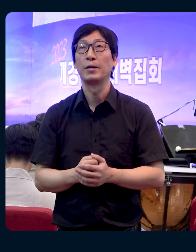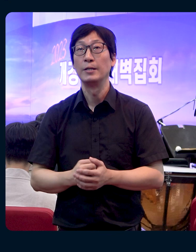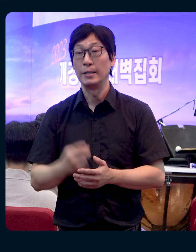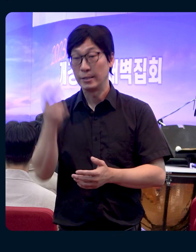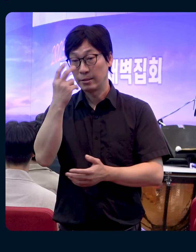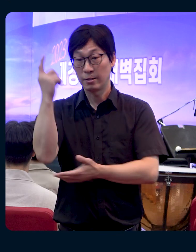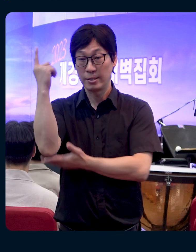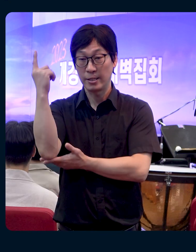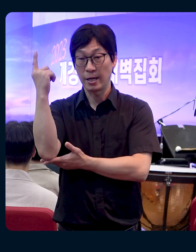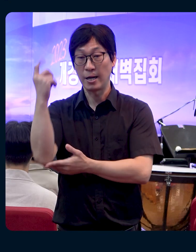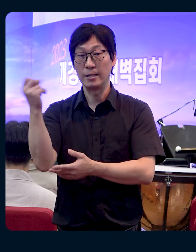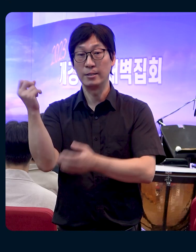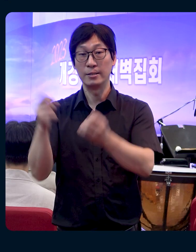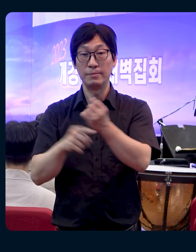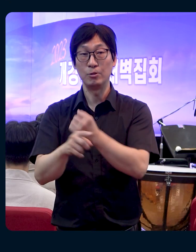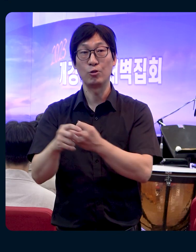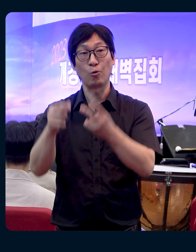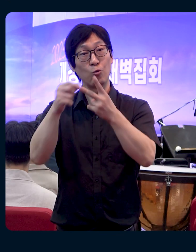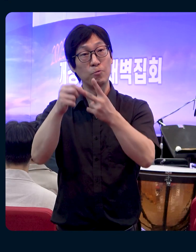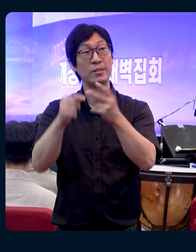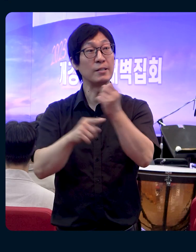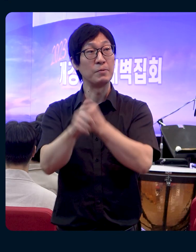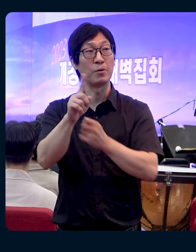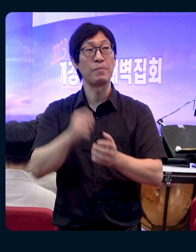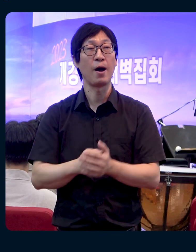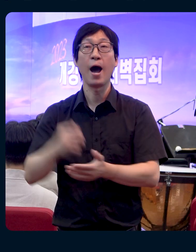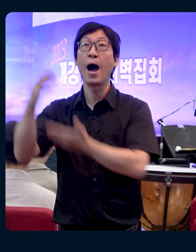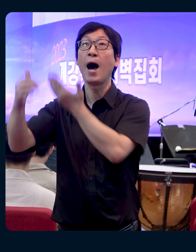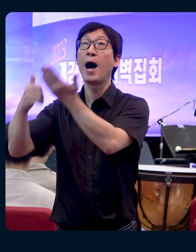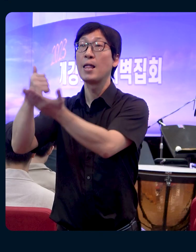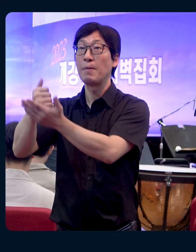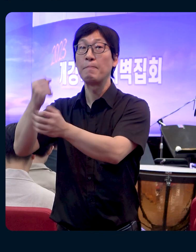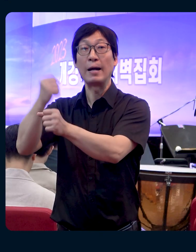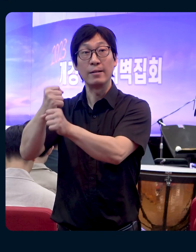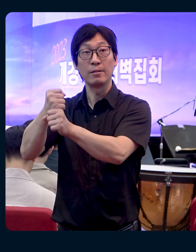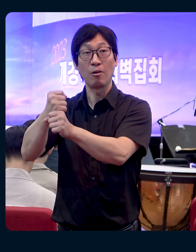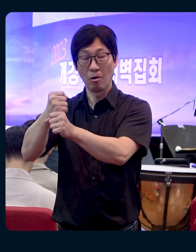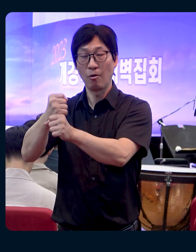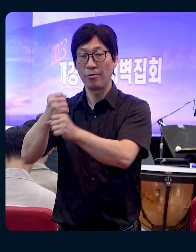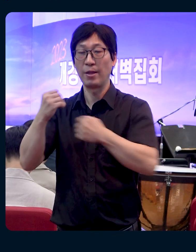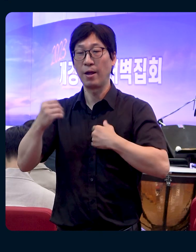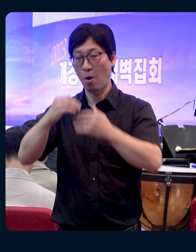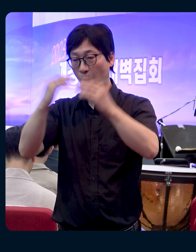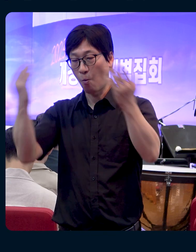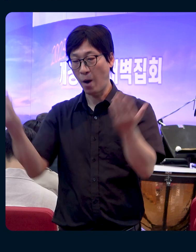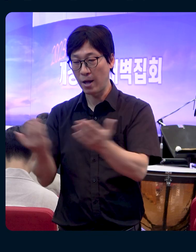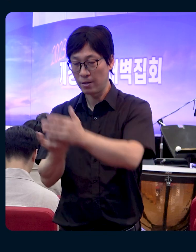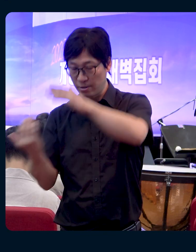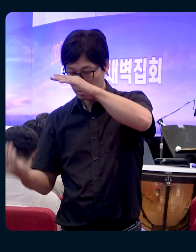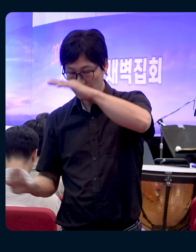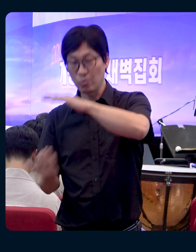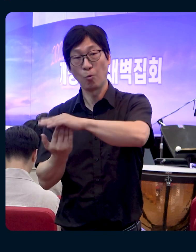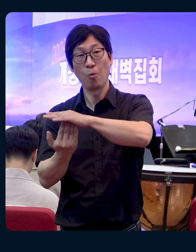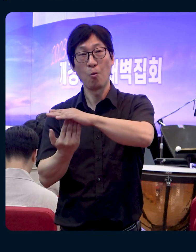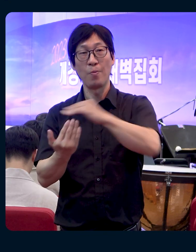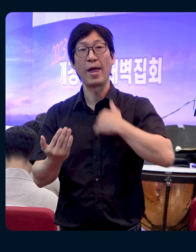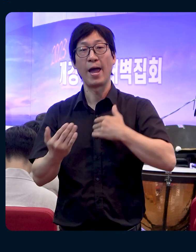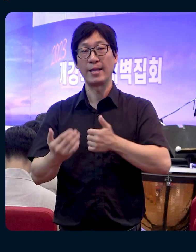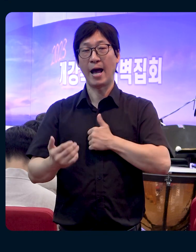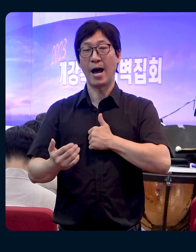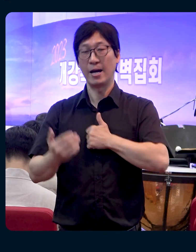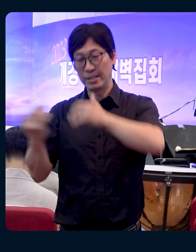청지기 의식에는 또 어떤 의미가 있느냐, 바로 하나님의 창조를 완성해 가면서 내 자아를 실현해 나가는